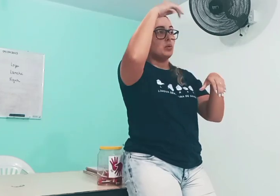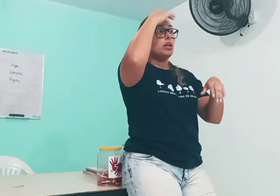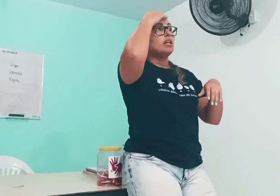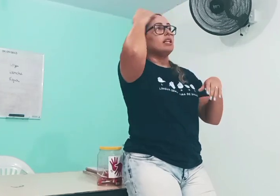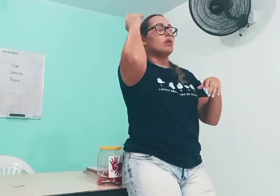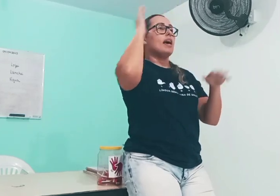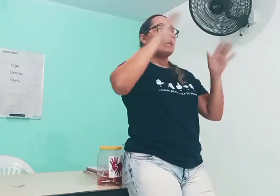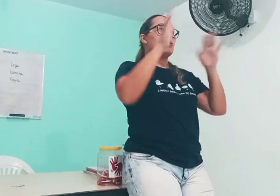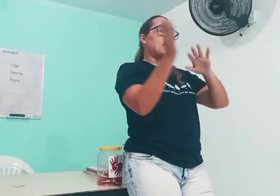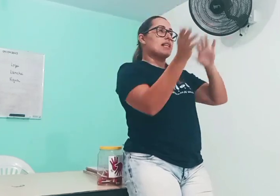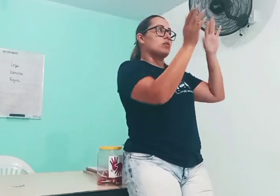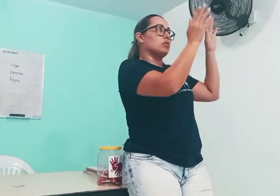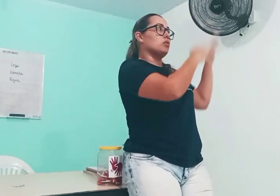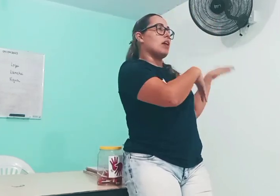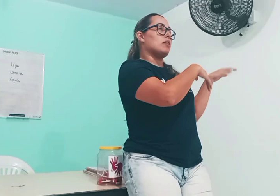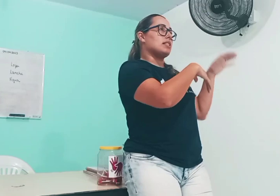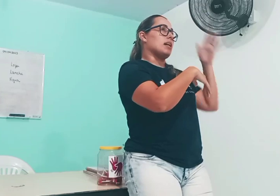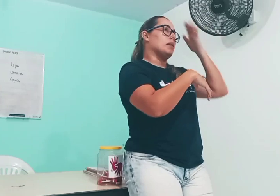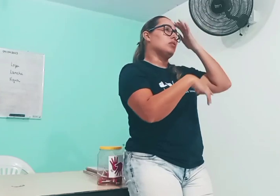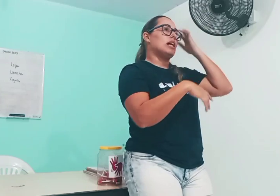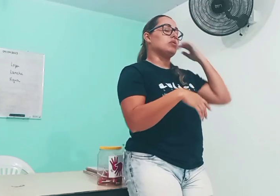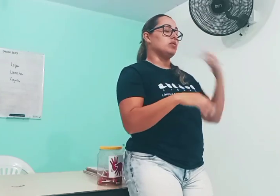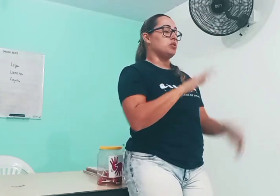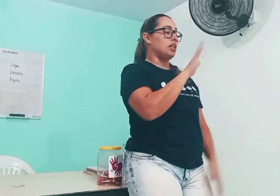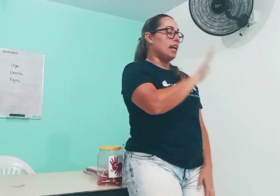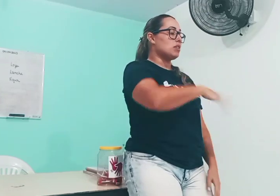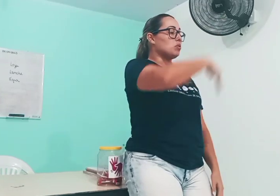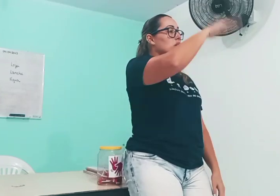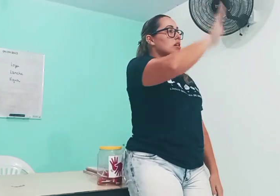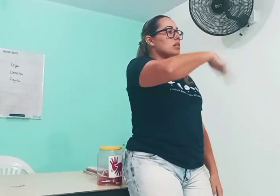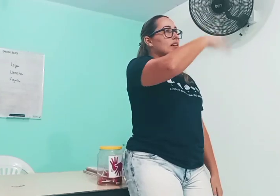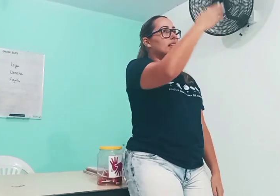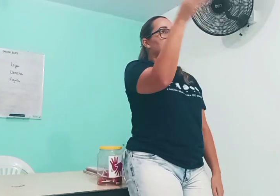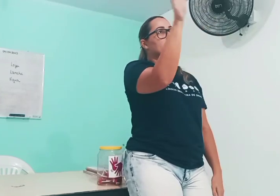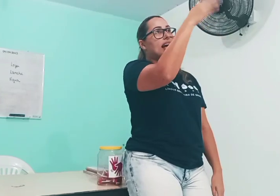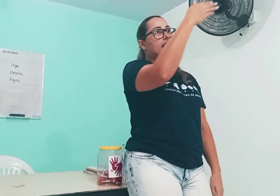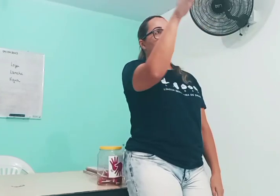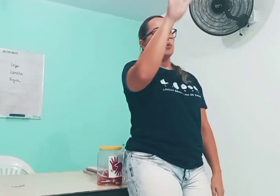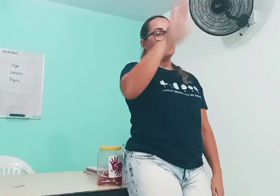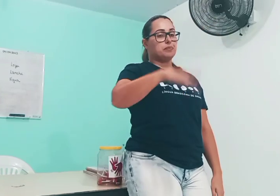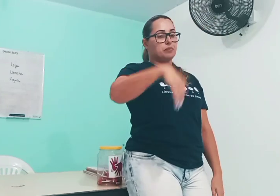ressuscitou. Então, essa Páscoa do Velho Testamento, lá no livro de Êxodo, você vai ter que pintar aquilo.